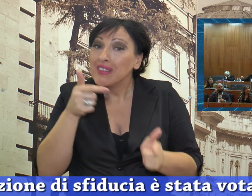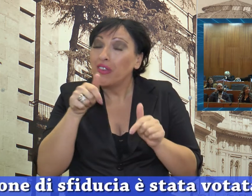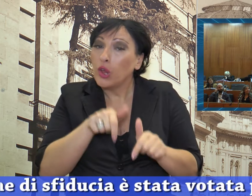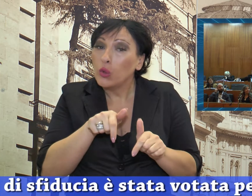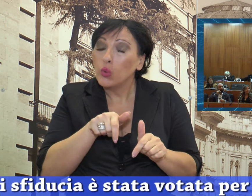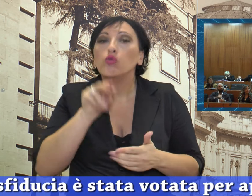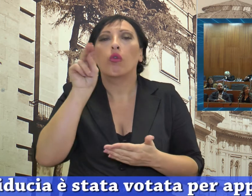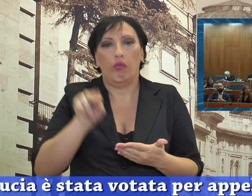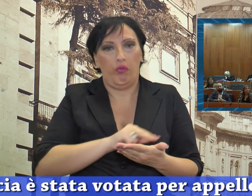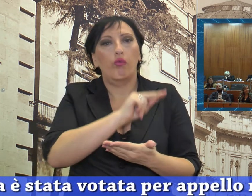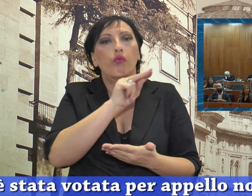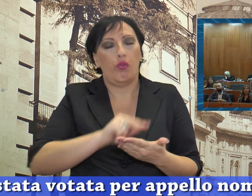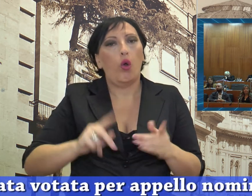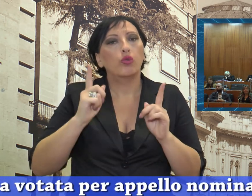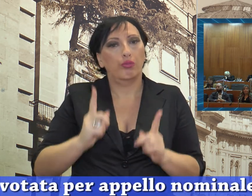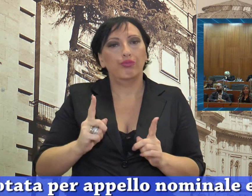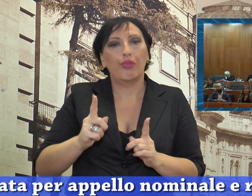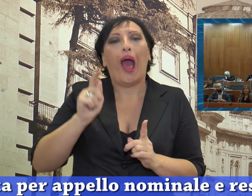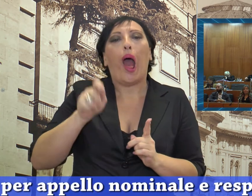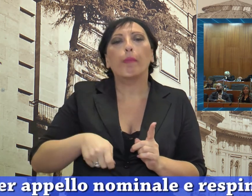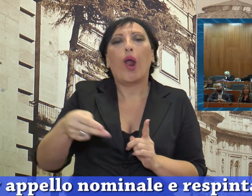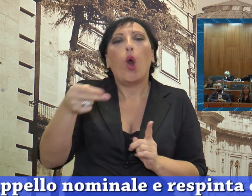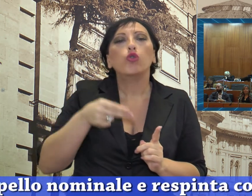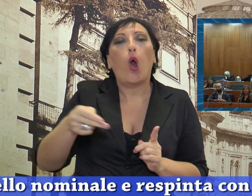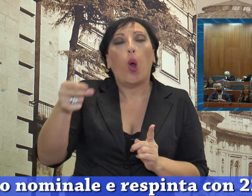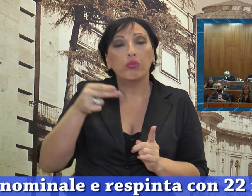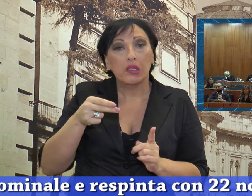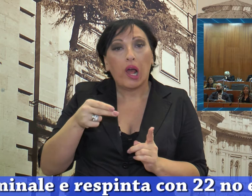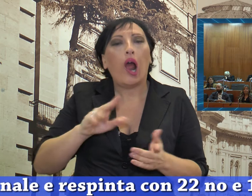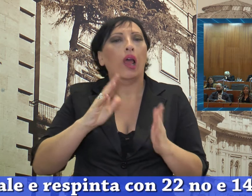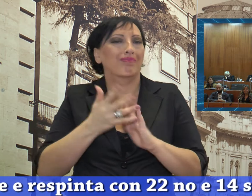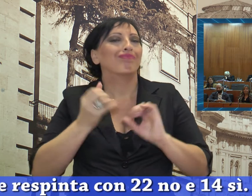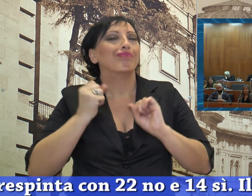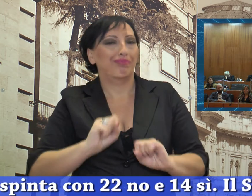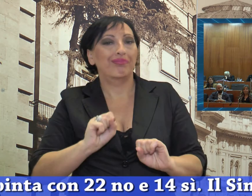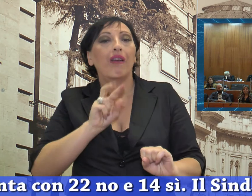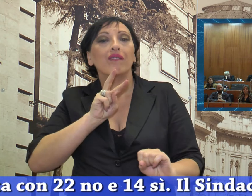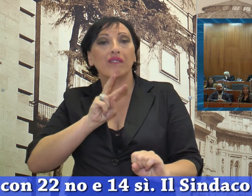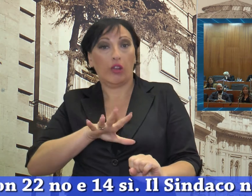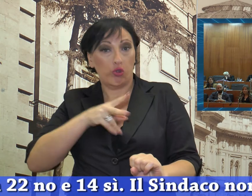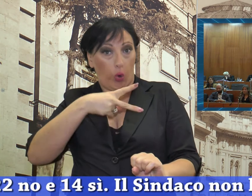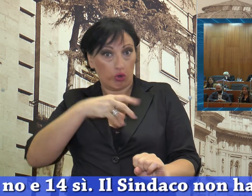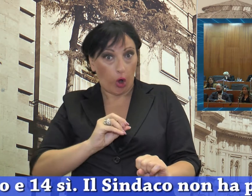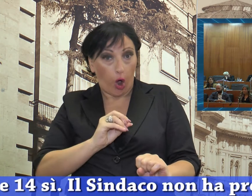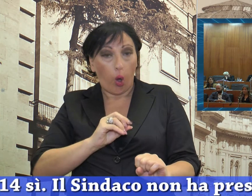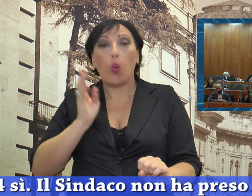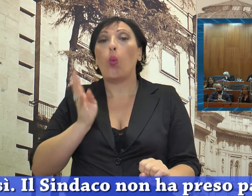stata votata per appello nominale e respinta con 22 no e 14